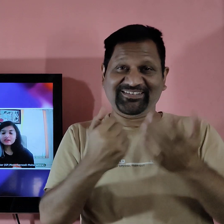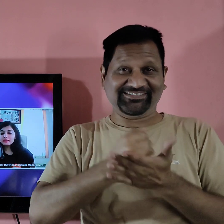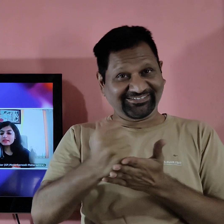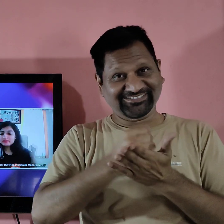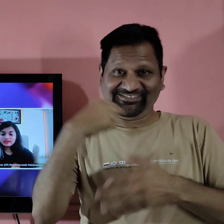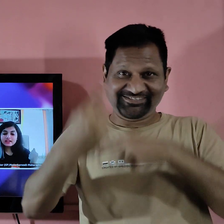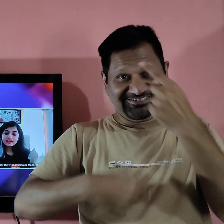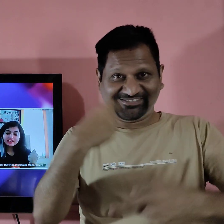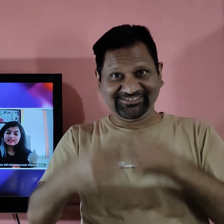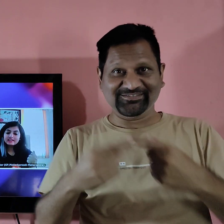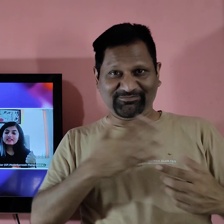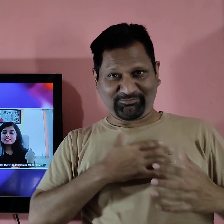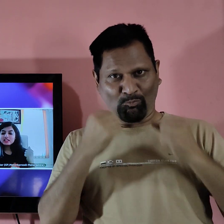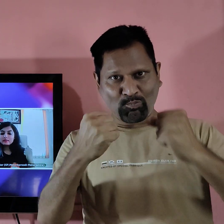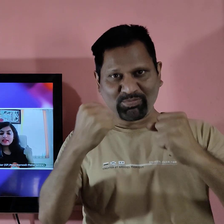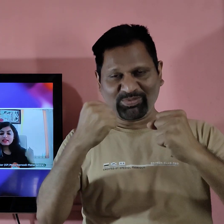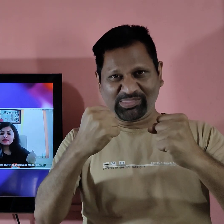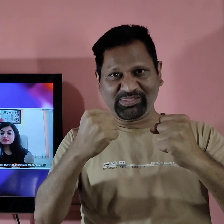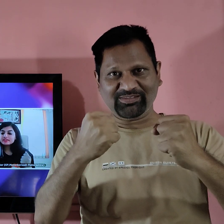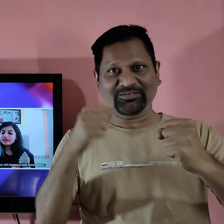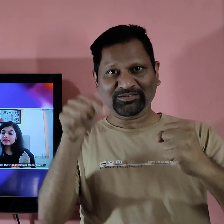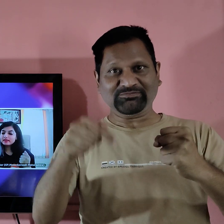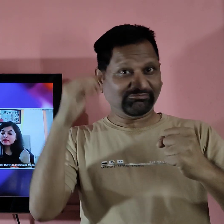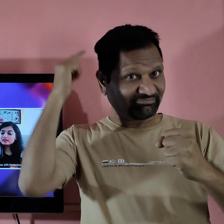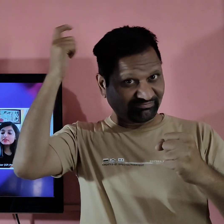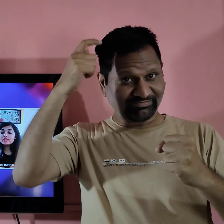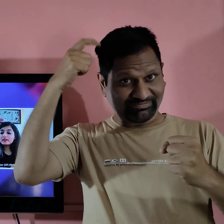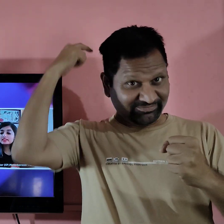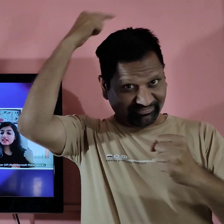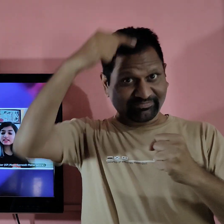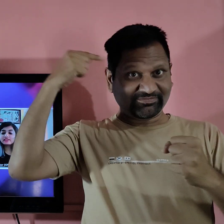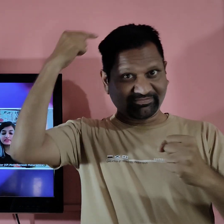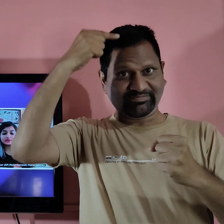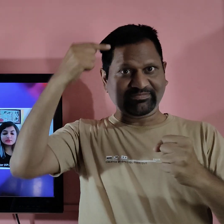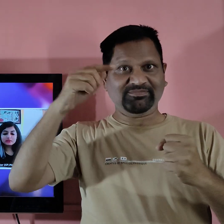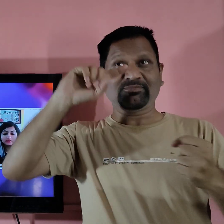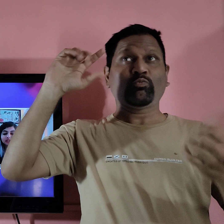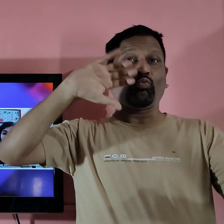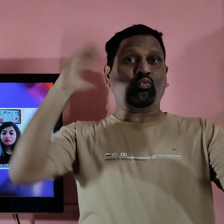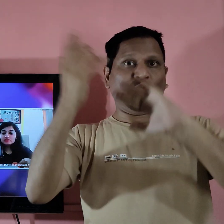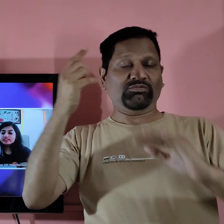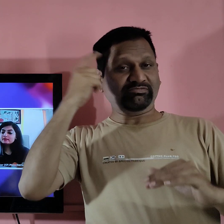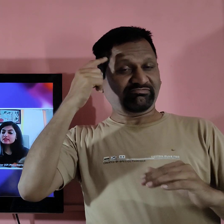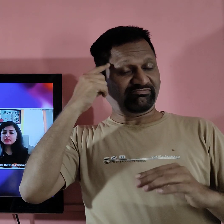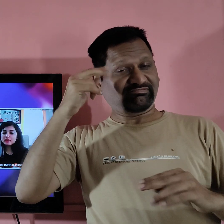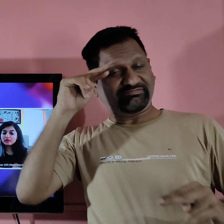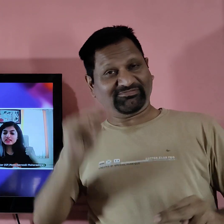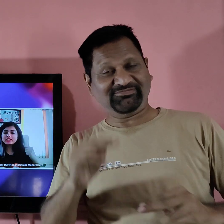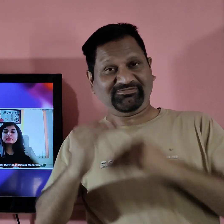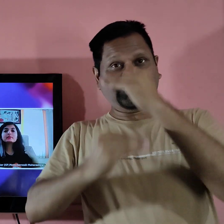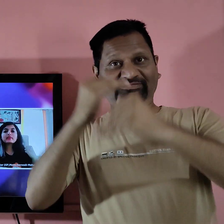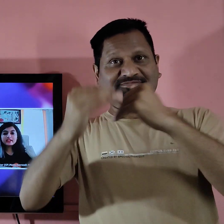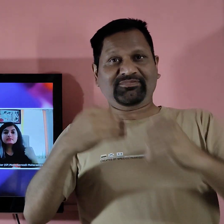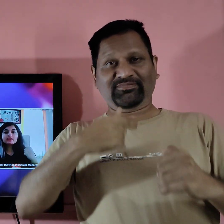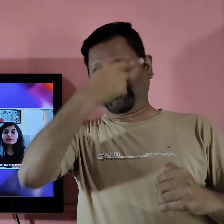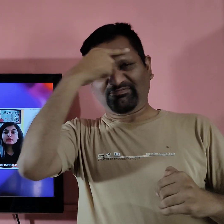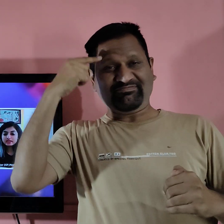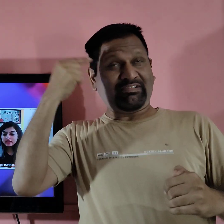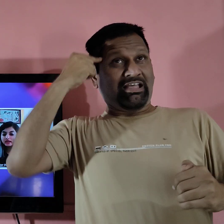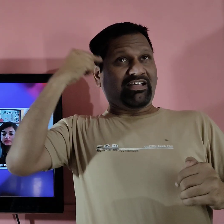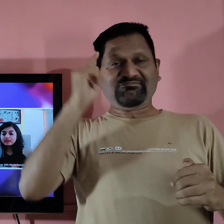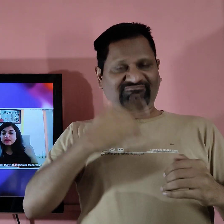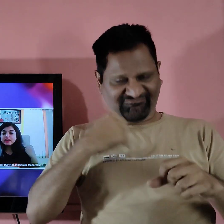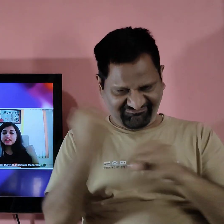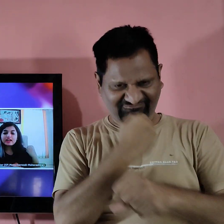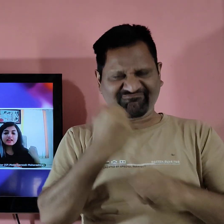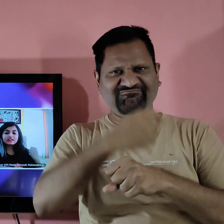कोशिश जारी है और हिम्मत बरकरार है। सिर पर है इस दुनिया पर छाने का फितूर। मुझे किस्मत पर भरोसा नहीं, मुझे मेहनत